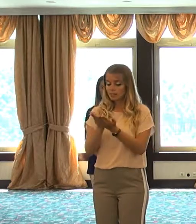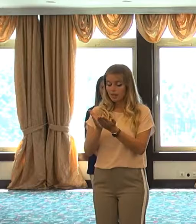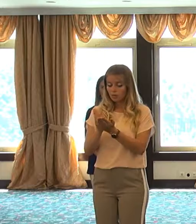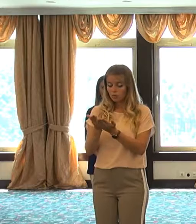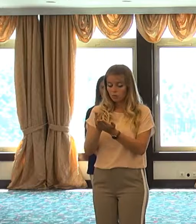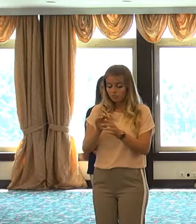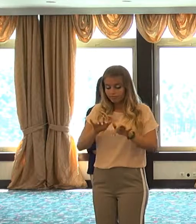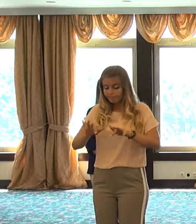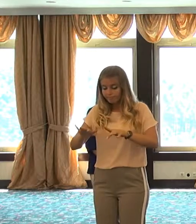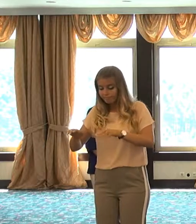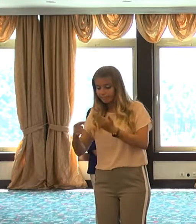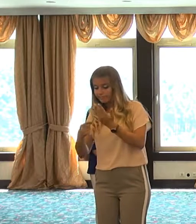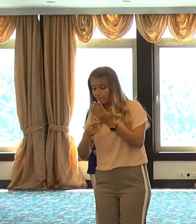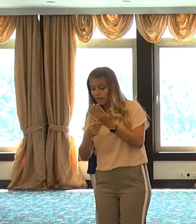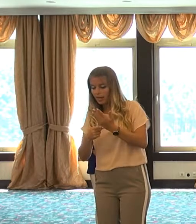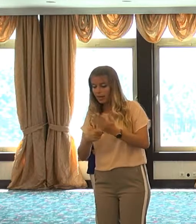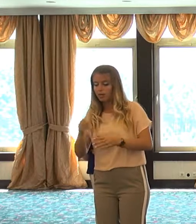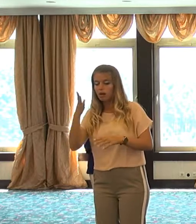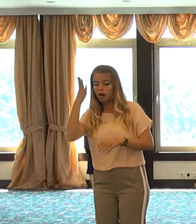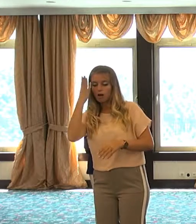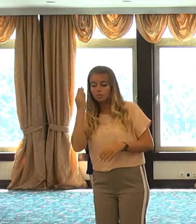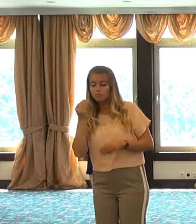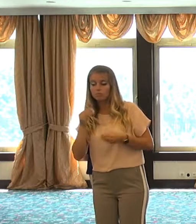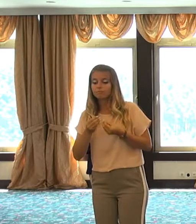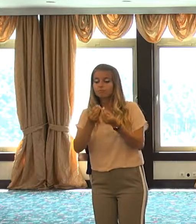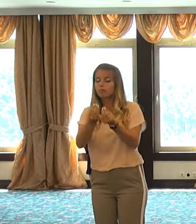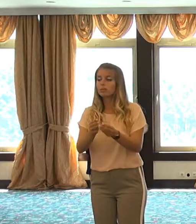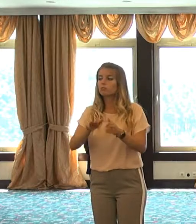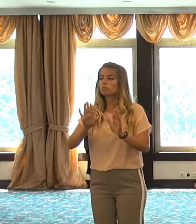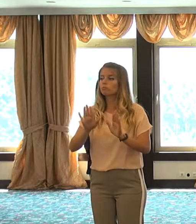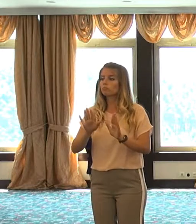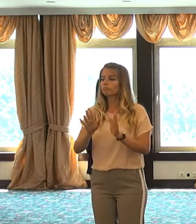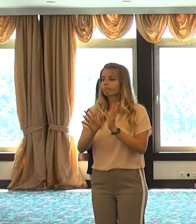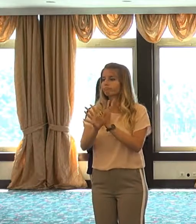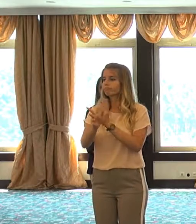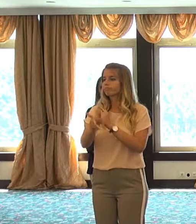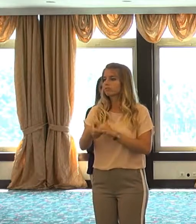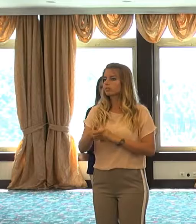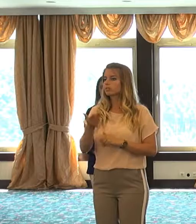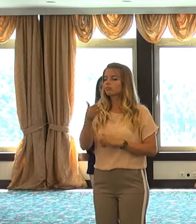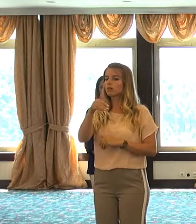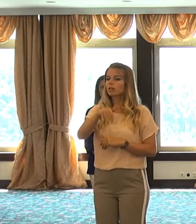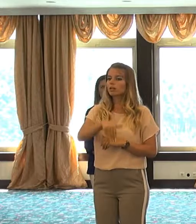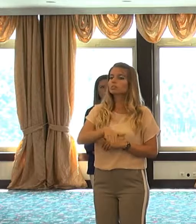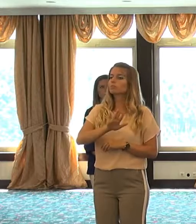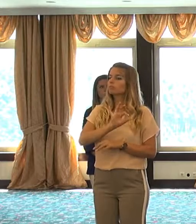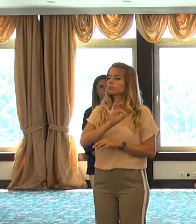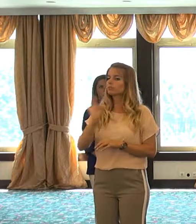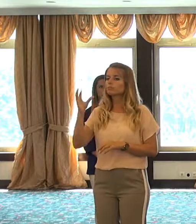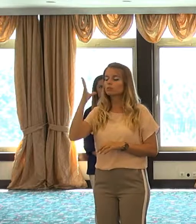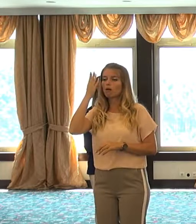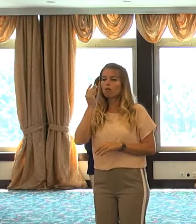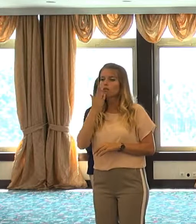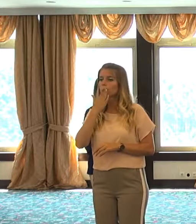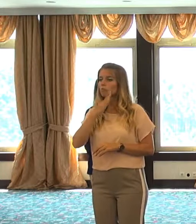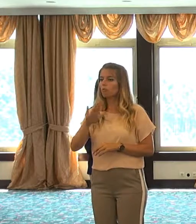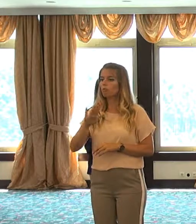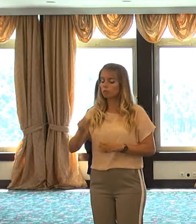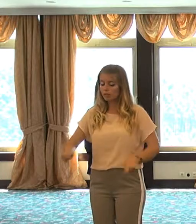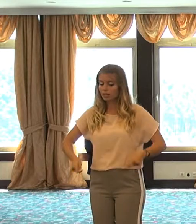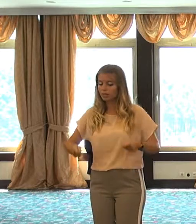dijital ortamda ve anlayabileceği şekilde biz veremiyorsak sınıfa getirmemiz bir anlam ifade etmiyor. Yani asansör, tekerlek sandalye